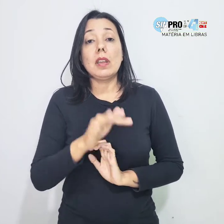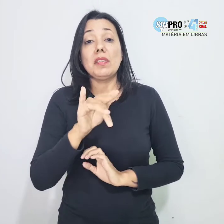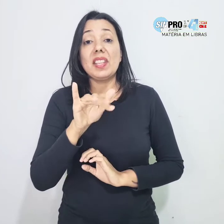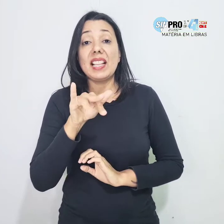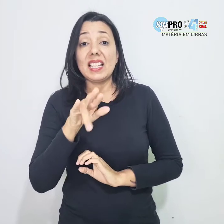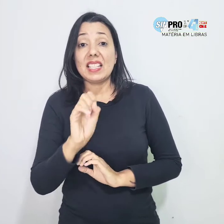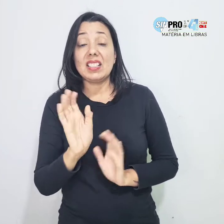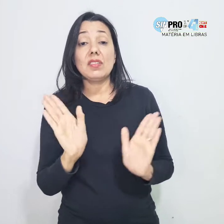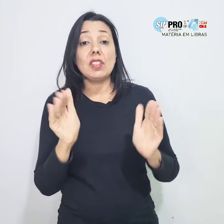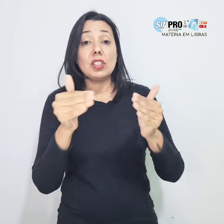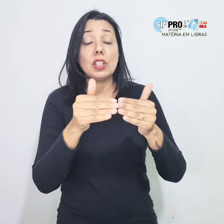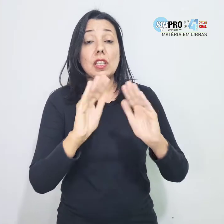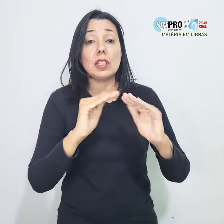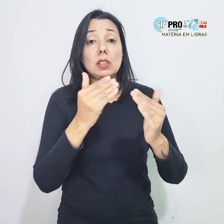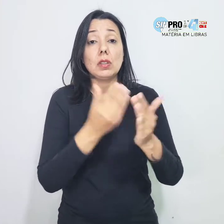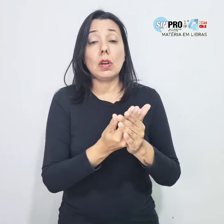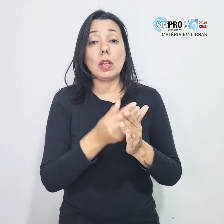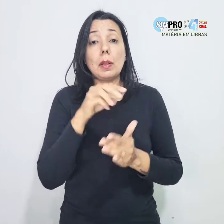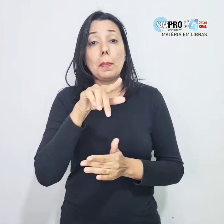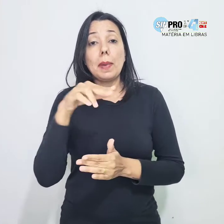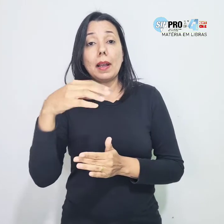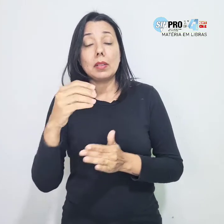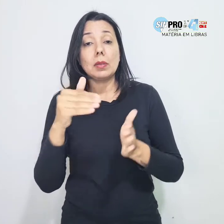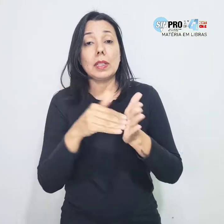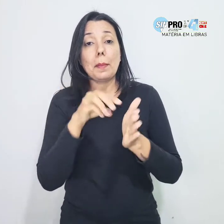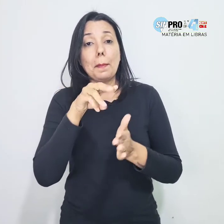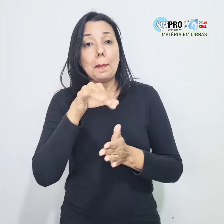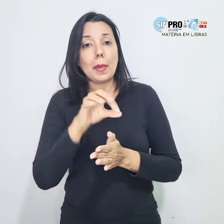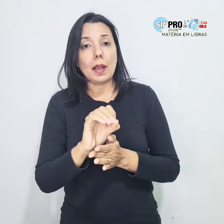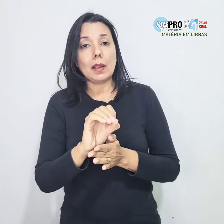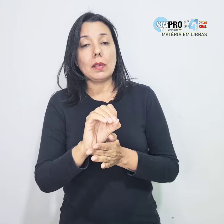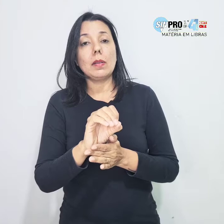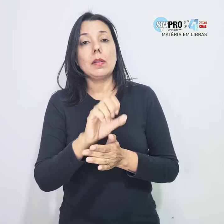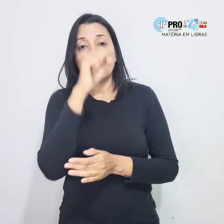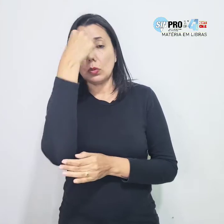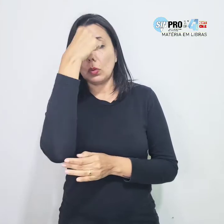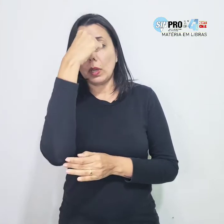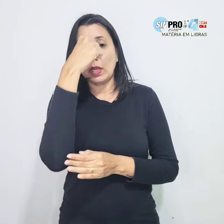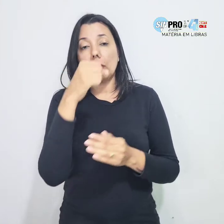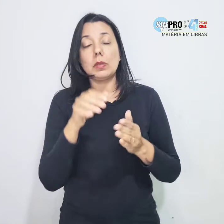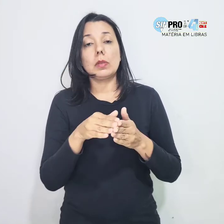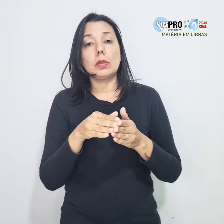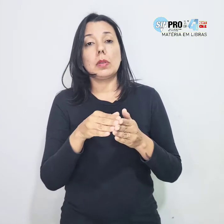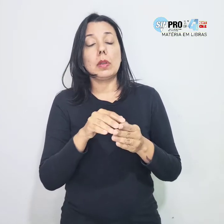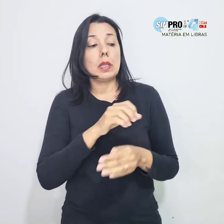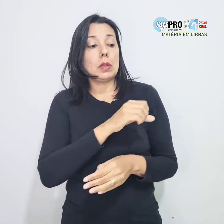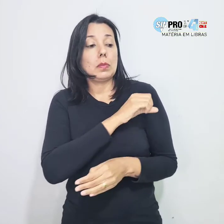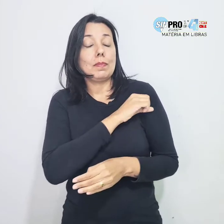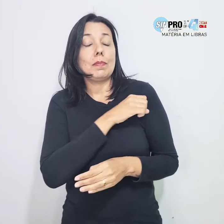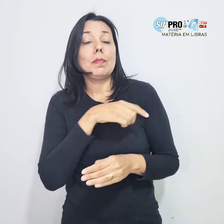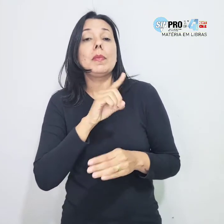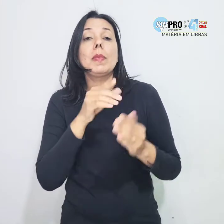suas escolas de março a maio. Os suecos mantiveram escolas primárias abertas, secundárias